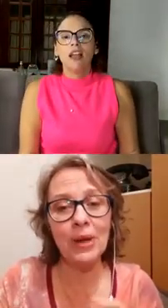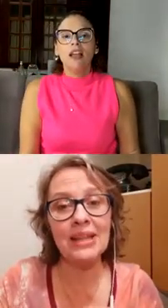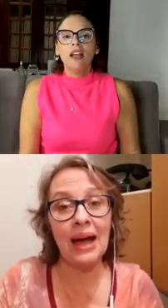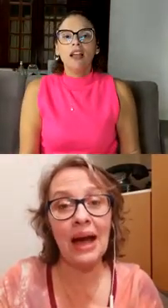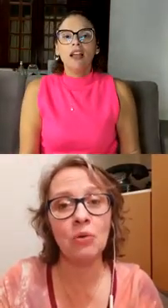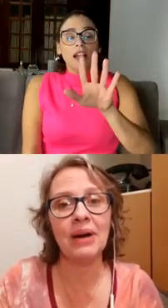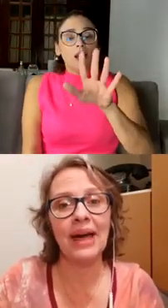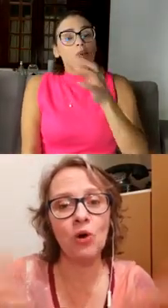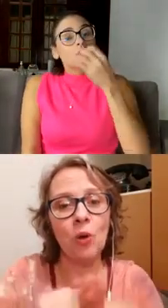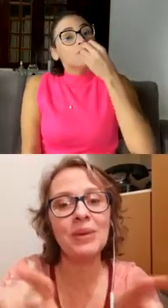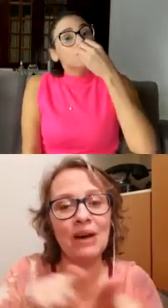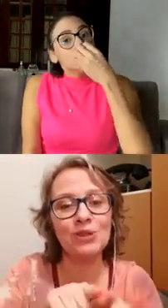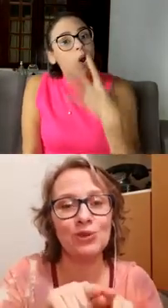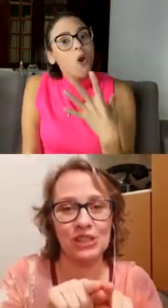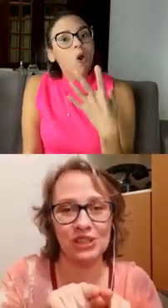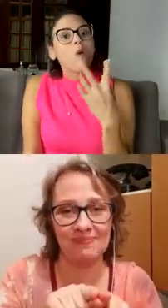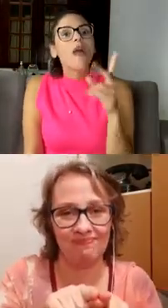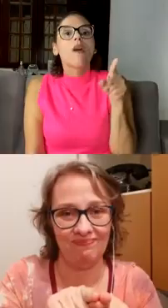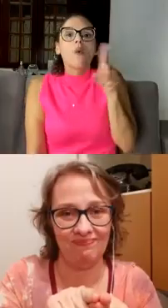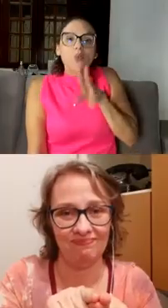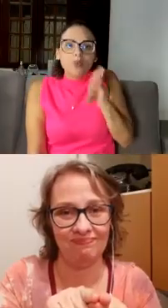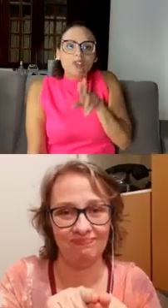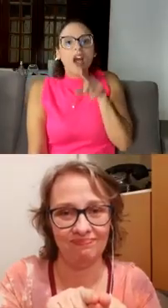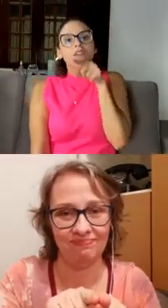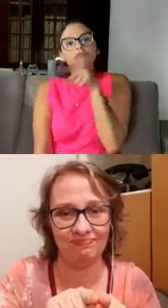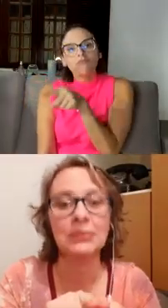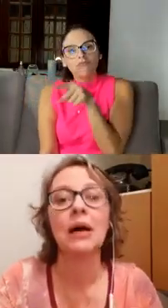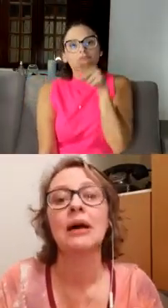O ideal é combinar os dois.